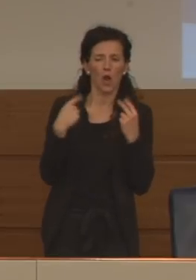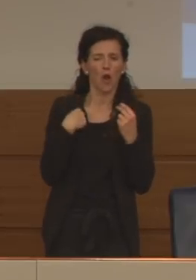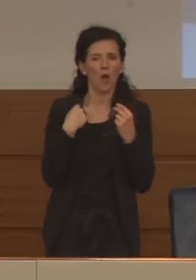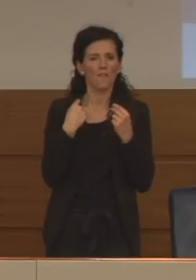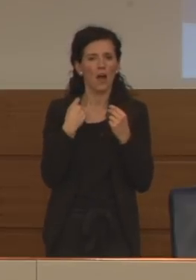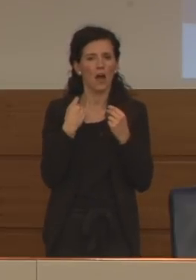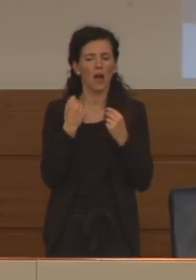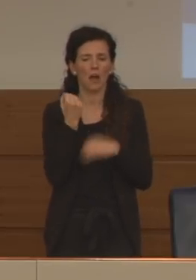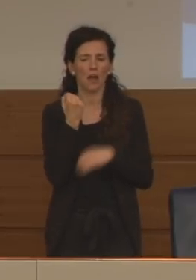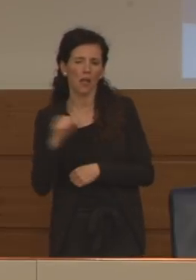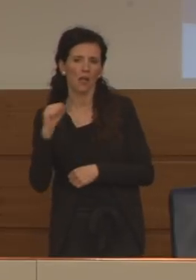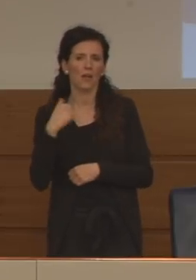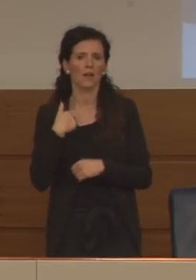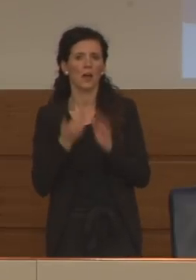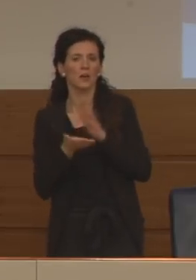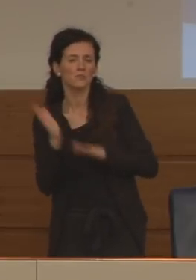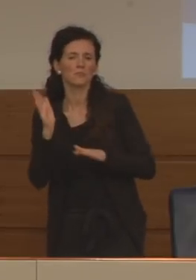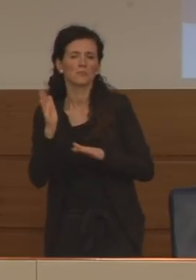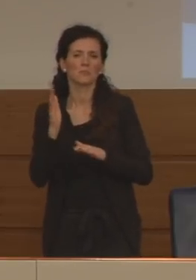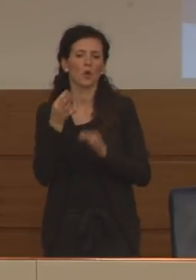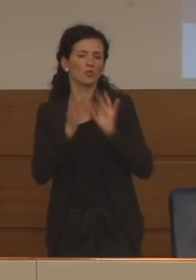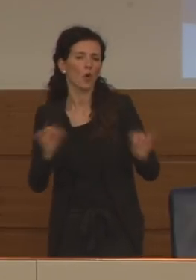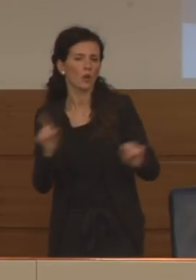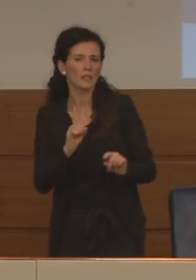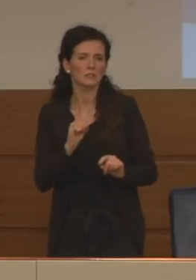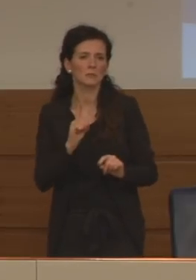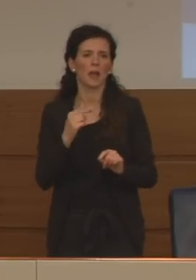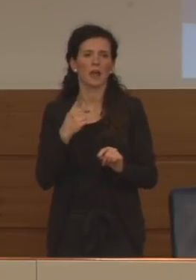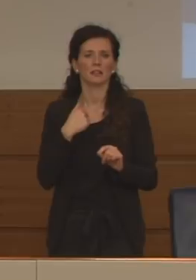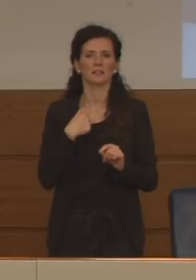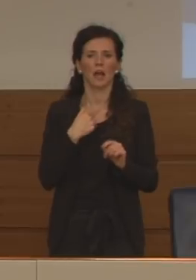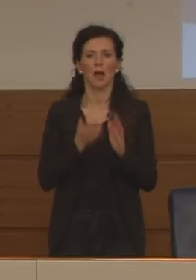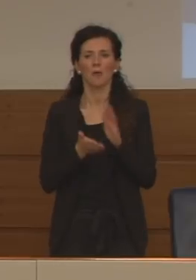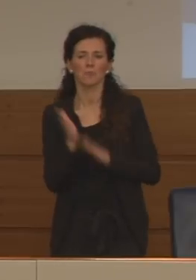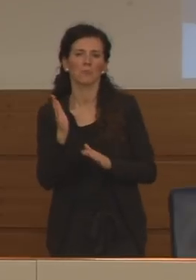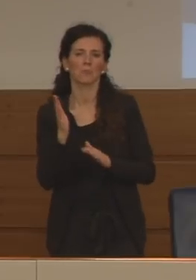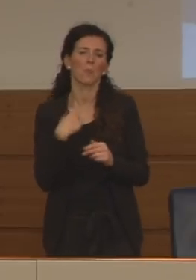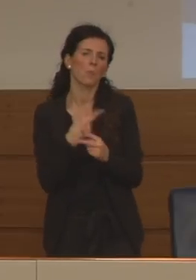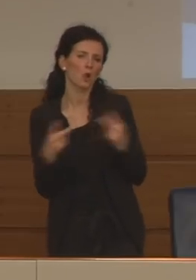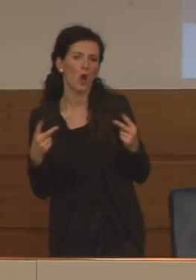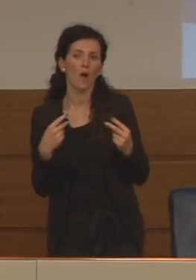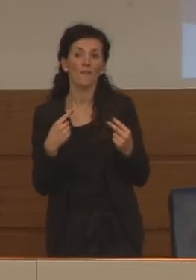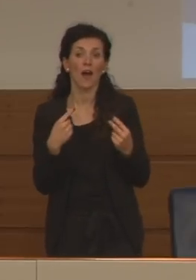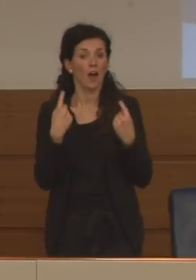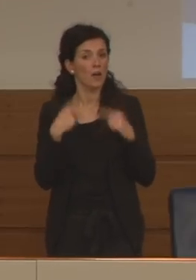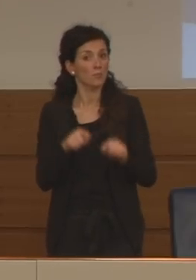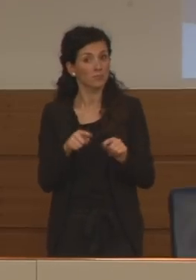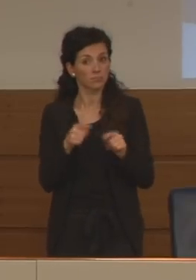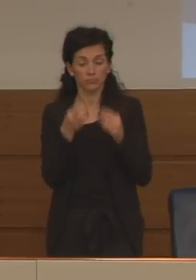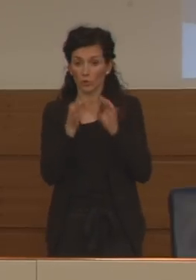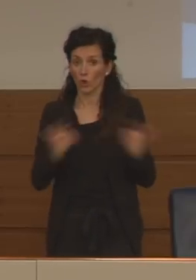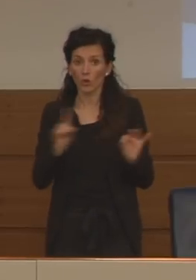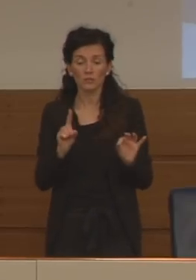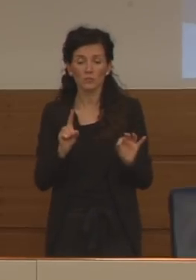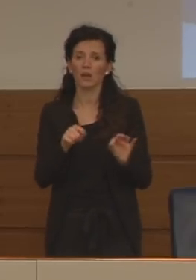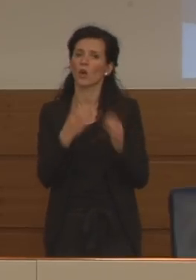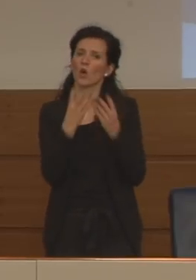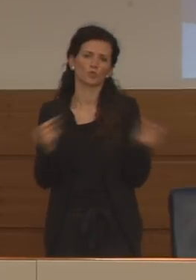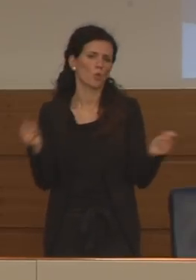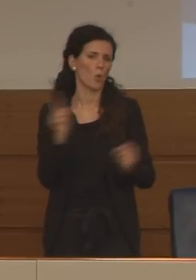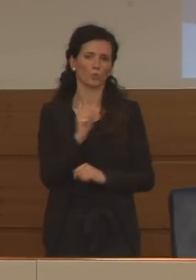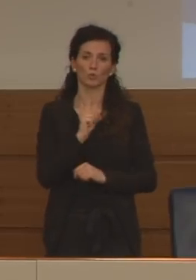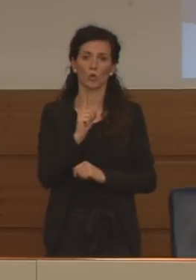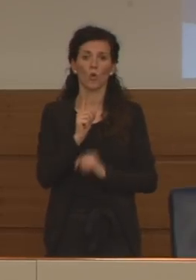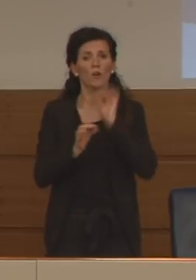l'escamotage per cercare di by passare un vincolo non sono la soluzione non sono una